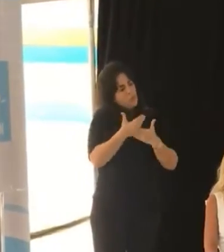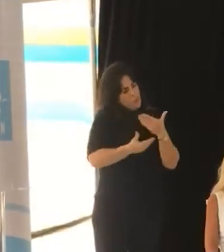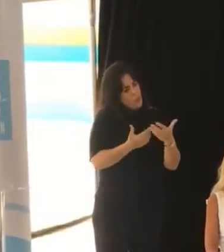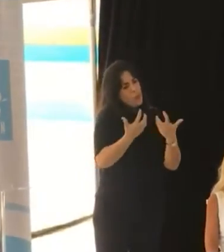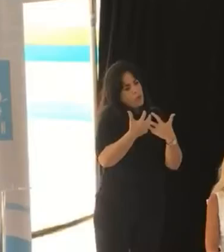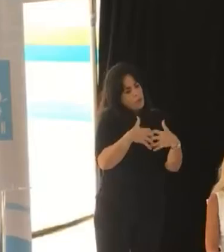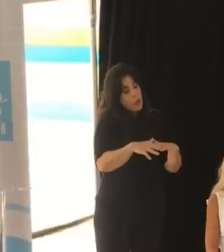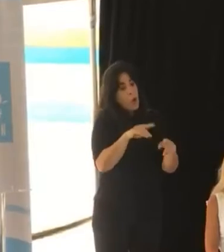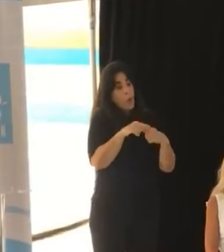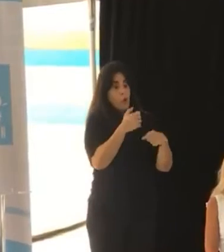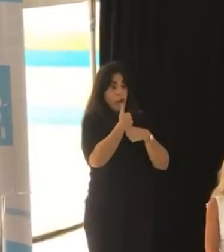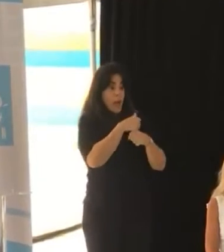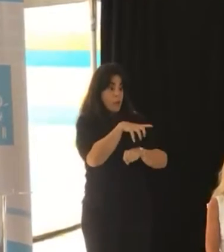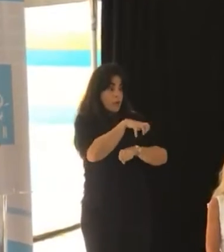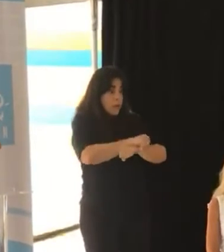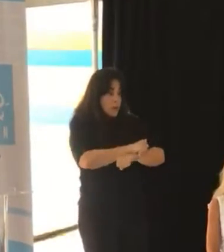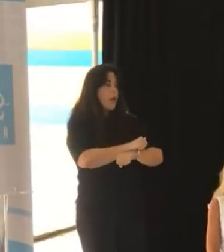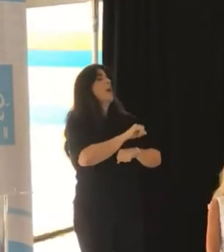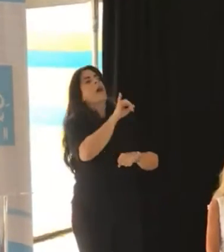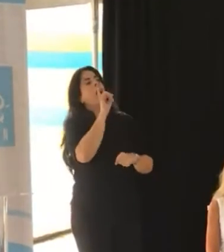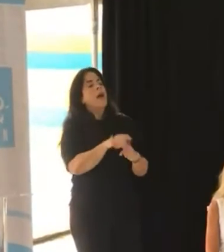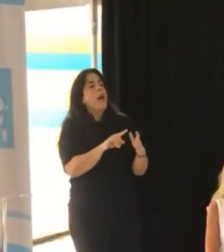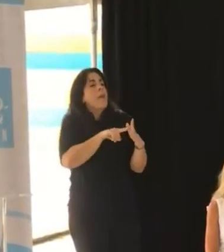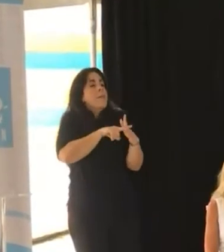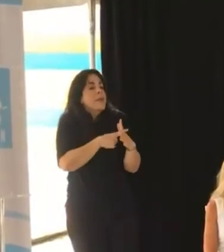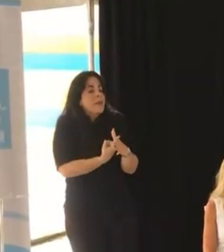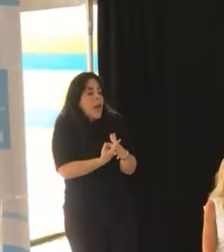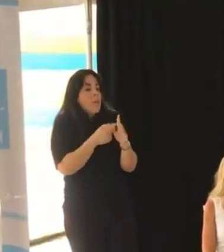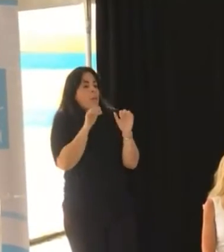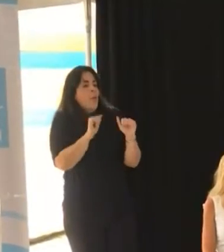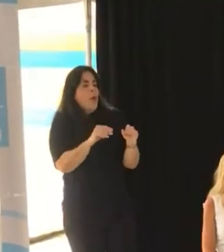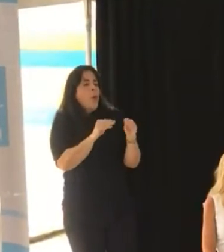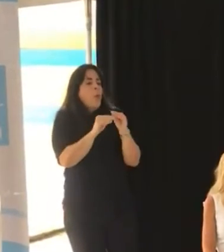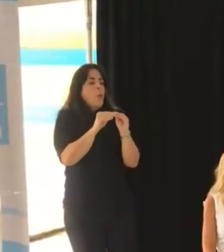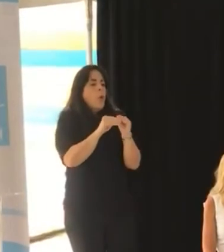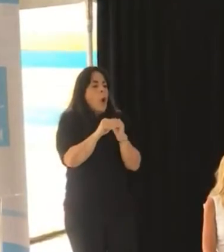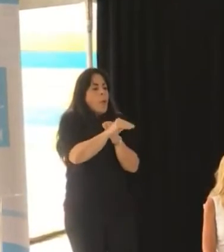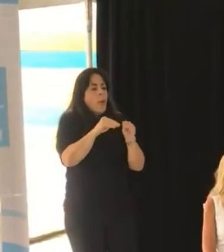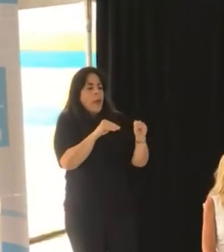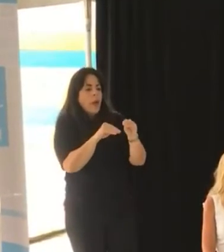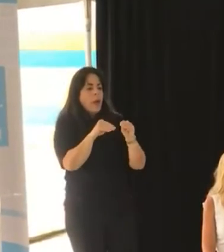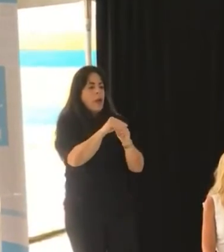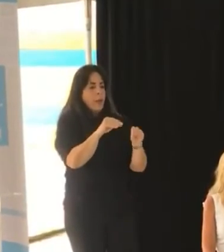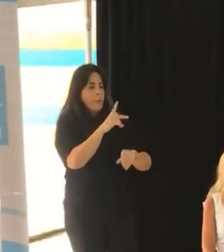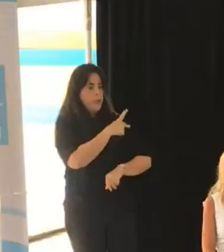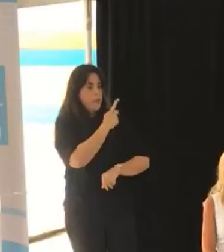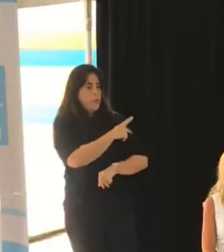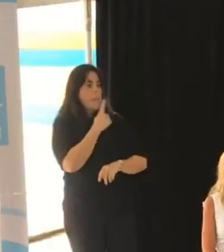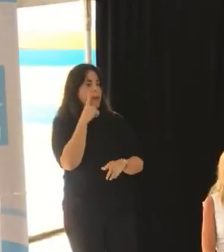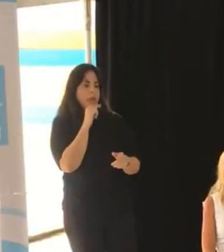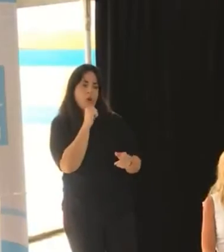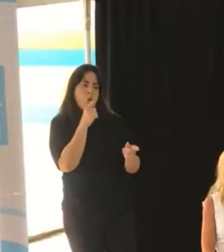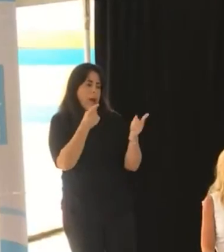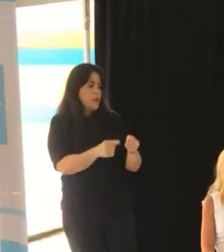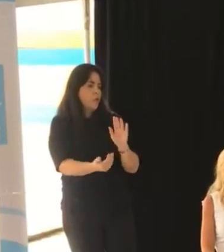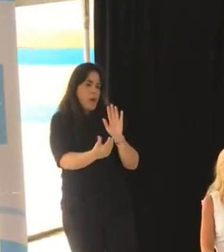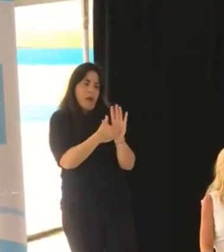turnos, pues entonces nosotros empezamos a poder acomodar a esos pacientes para que esta situación no se vuelva a